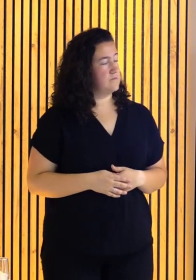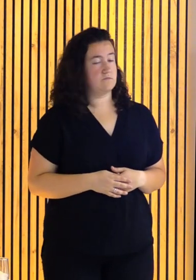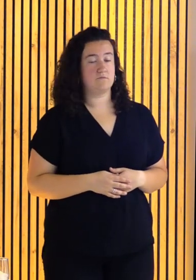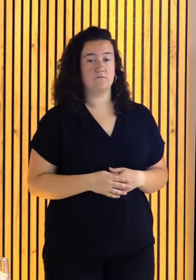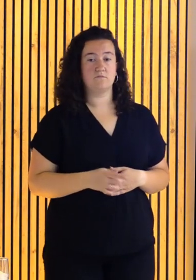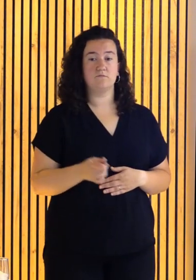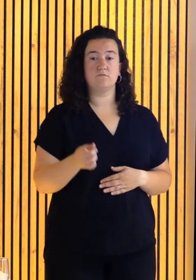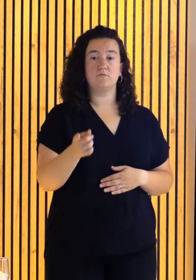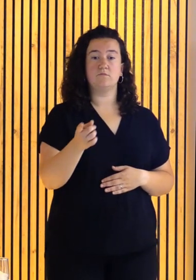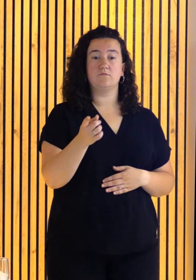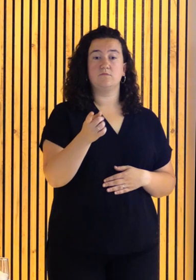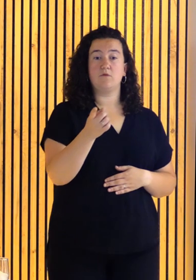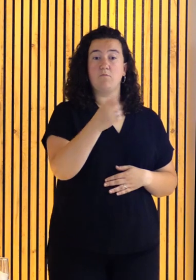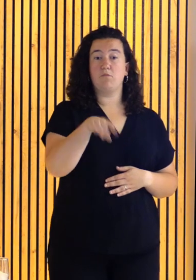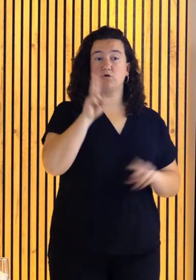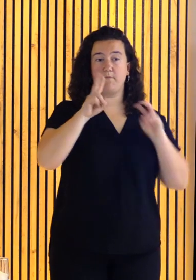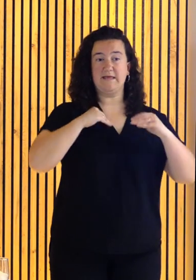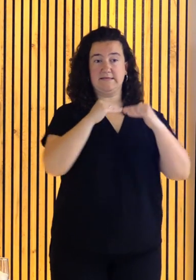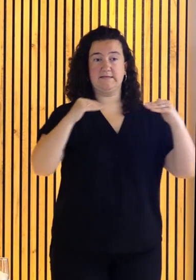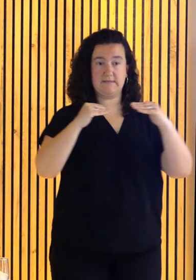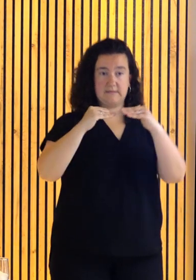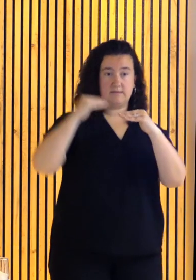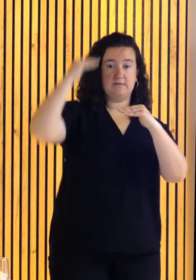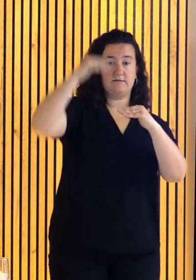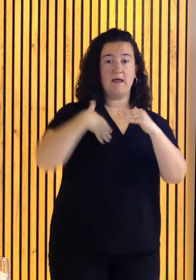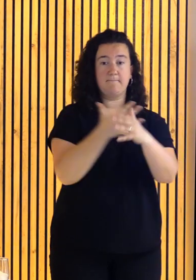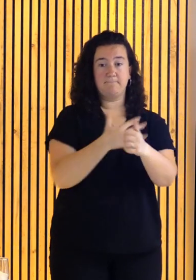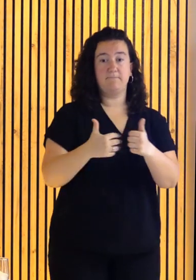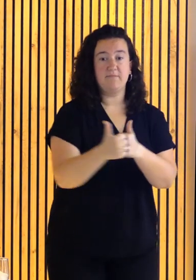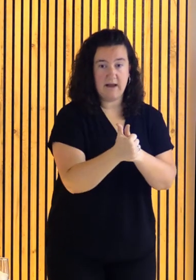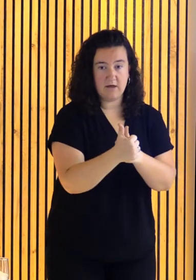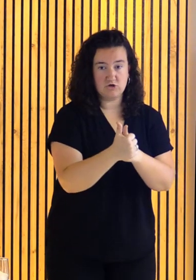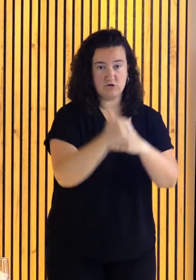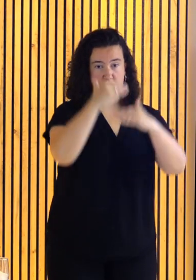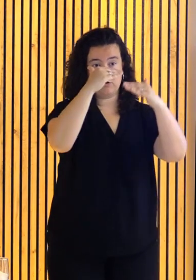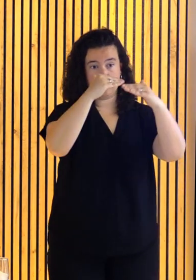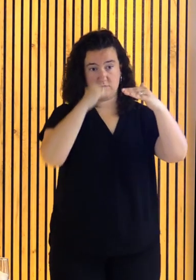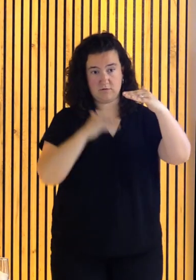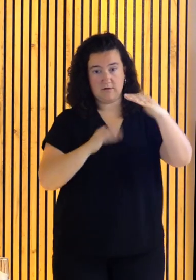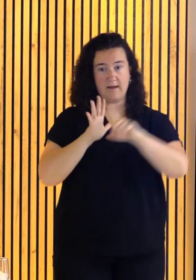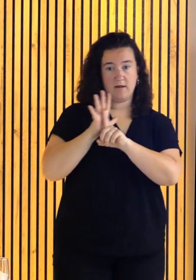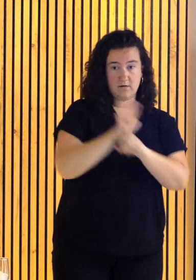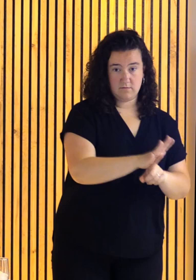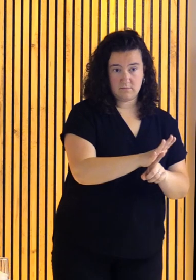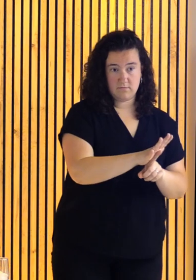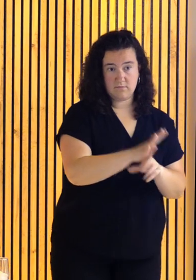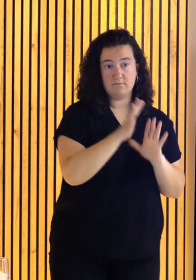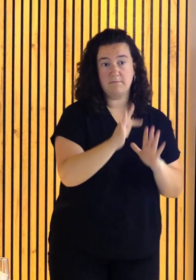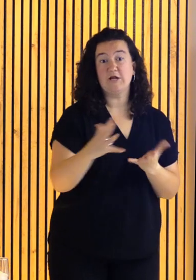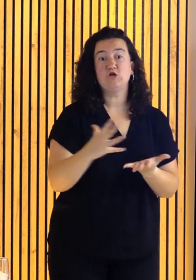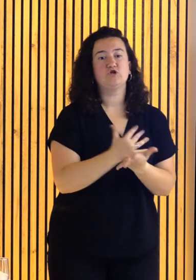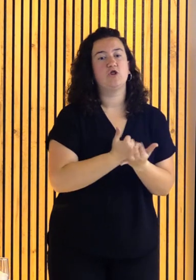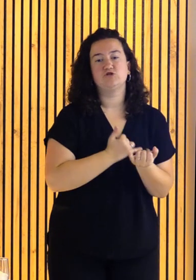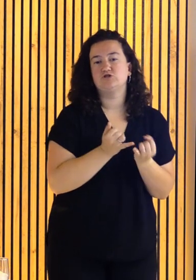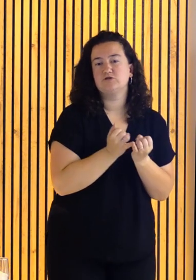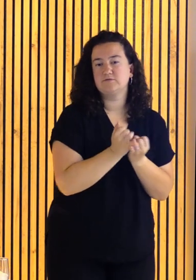partean privilegioak agertzen dira, eta beko partean zapalketak. Eta denak, ba, ardatz baten inguruan, eh?